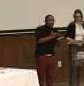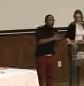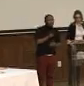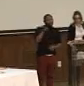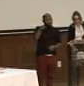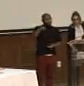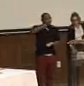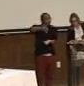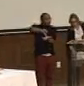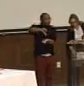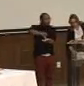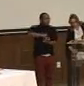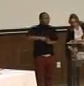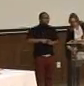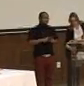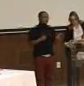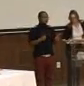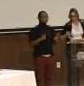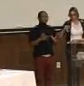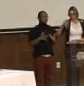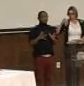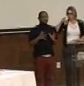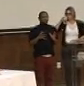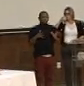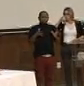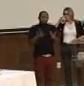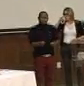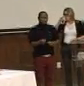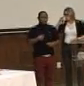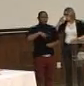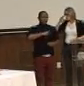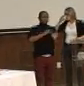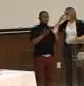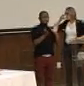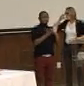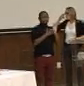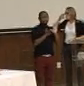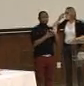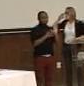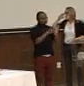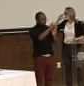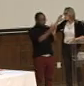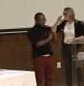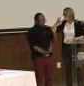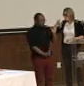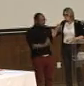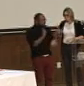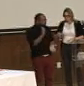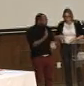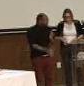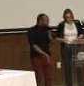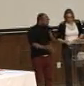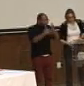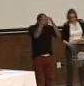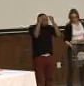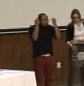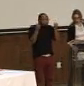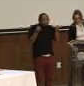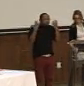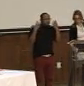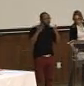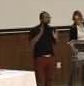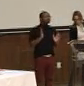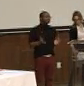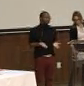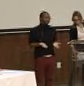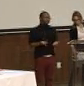campus, mas tudo aquilo que nós propomos lá foi esquecido ou foi perdido pelo caminho.